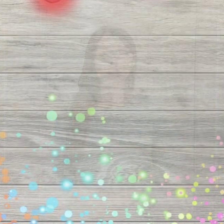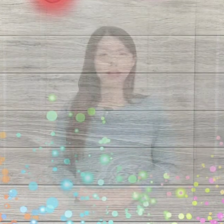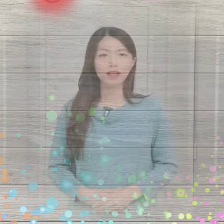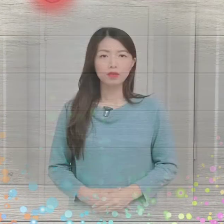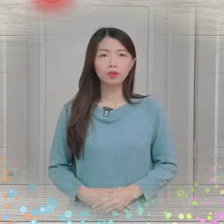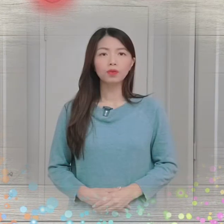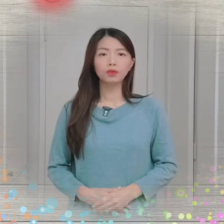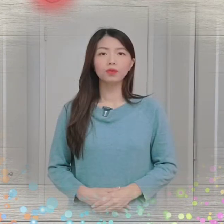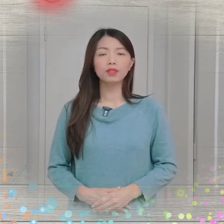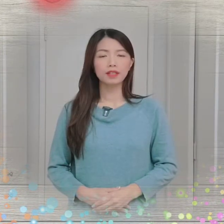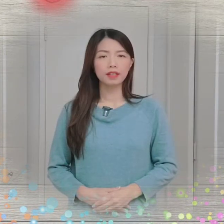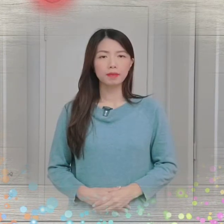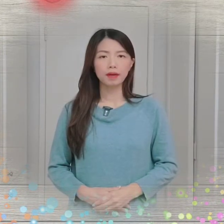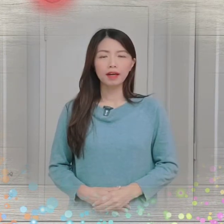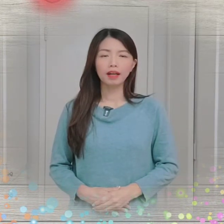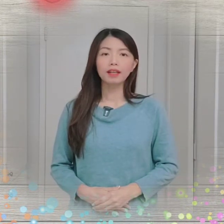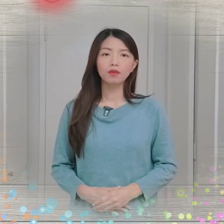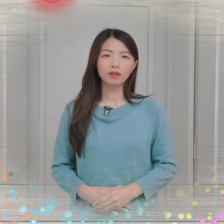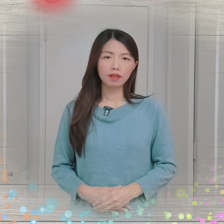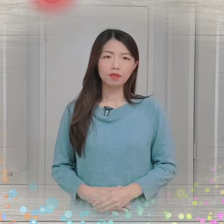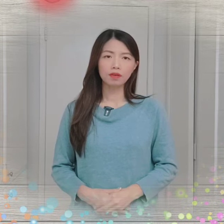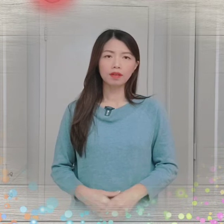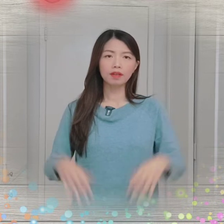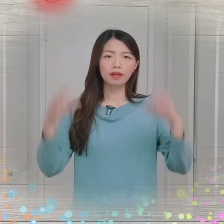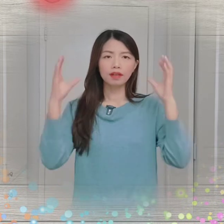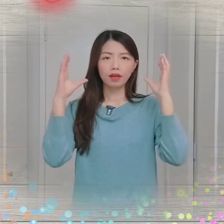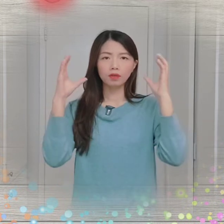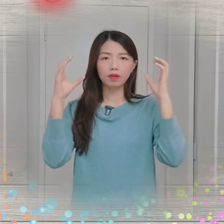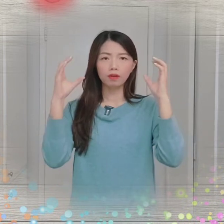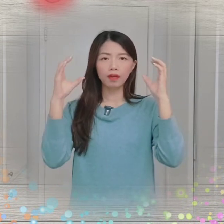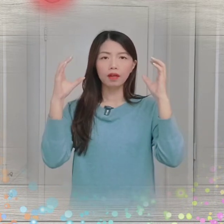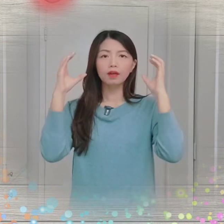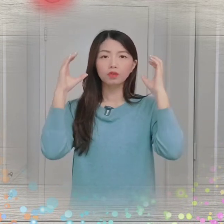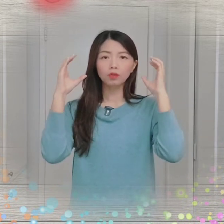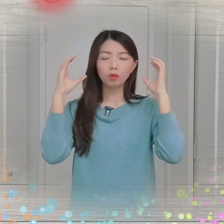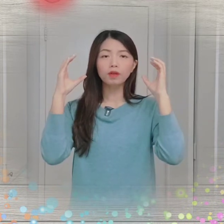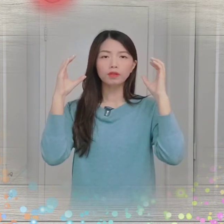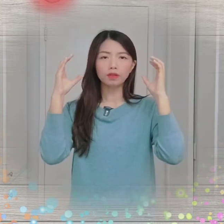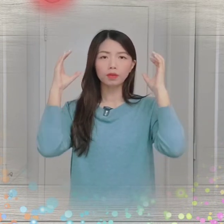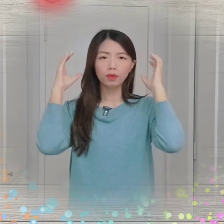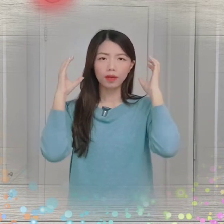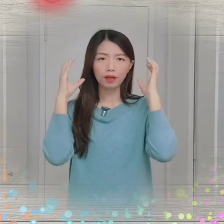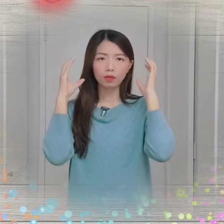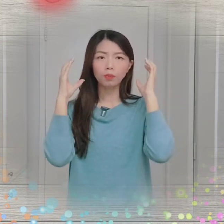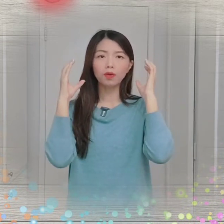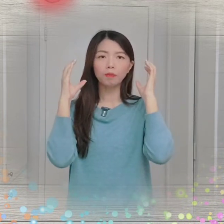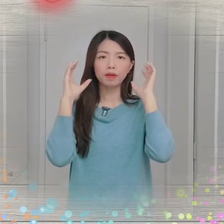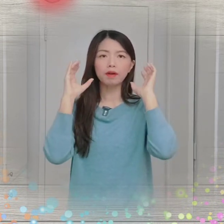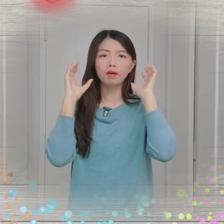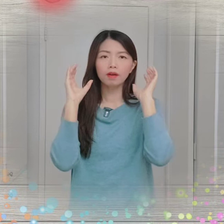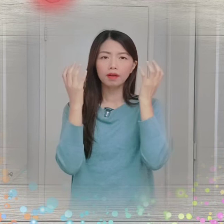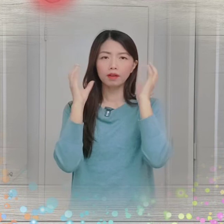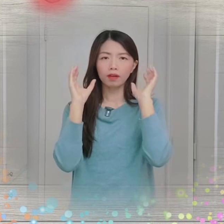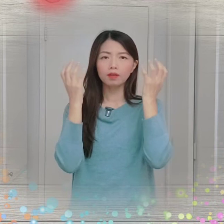아기 예수 누우신 집 아기라고 하는 뜻의 수어는 양손을 이렇게 오므려 주시고 양쪽 볼